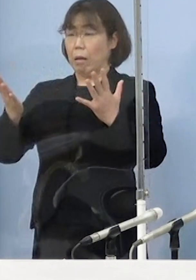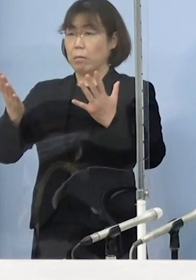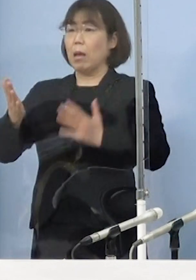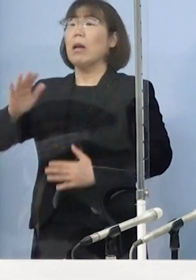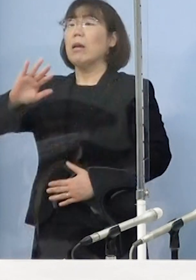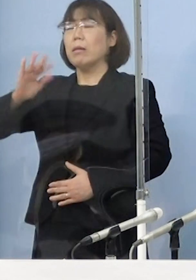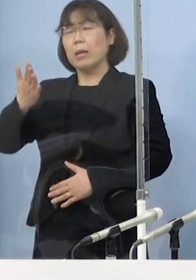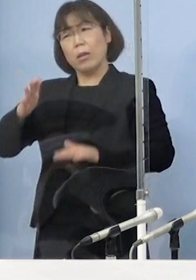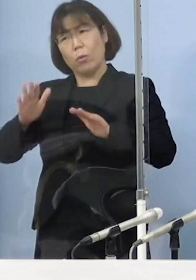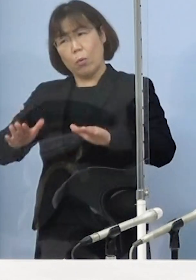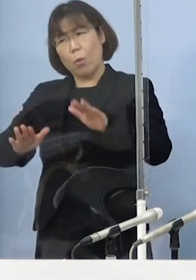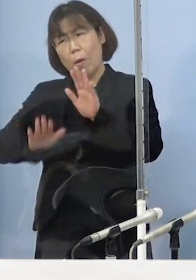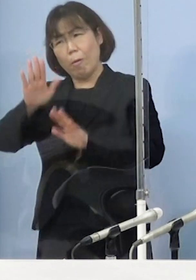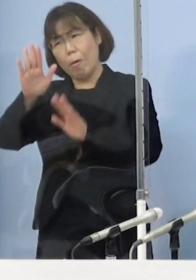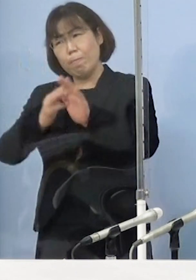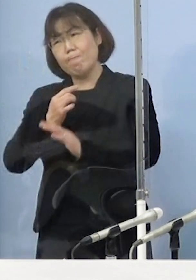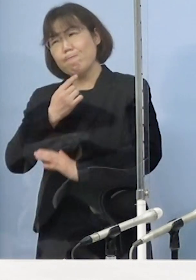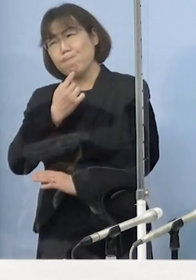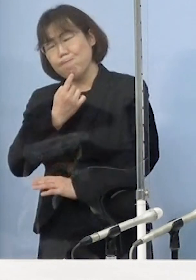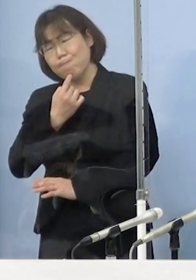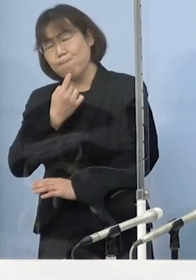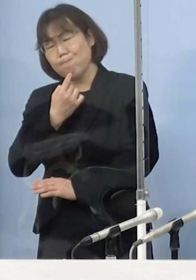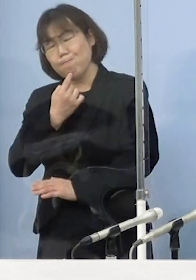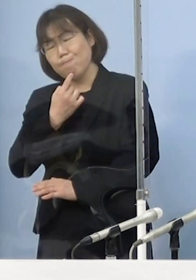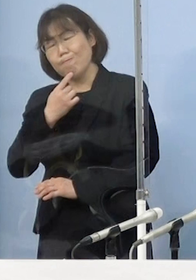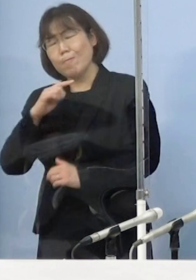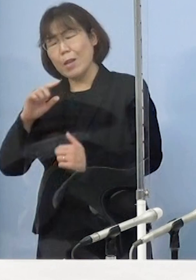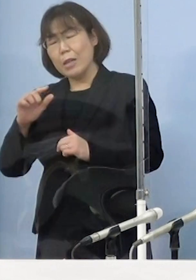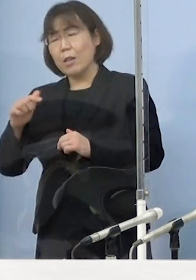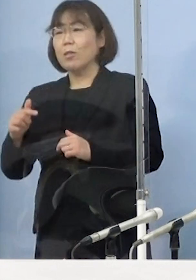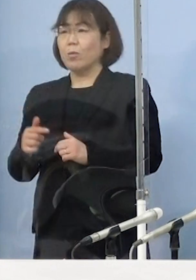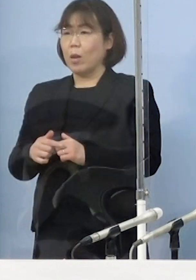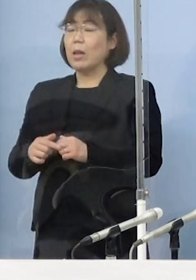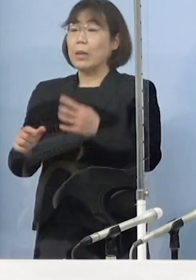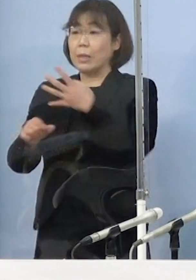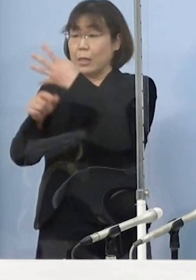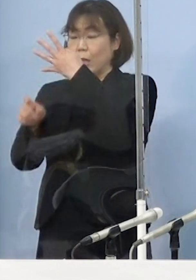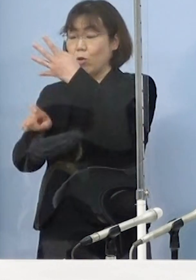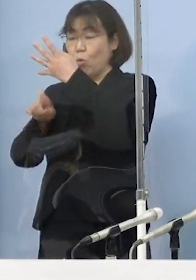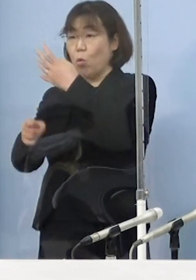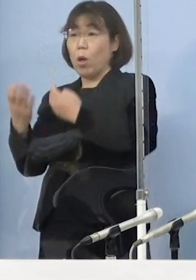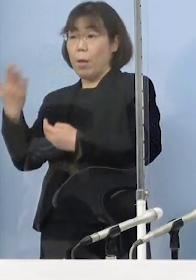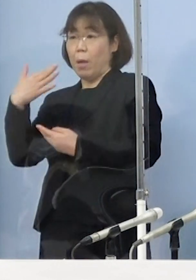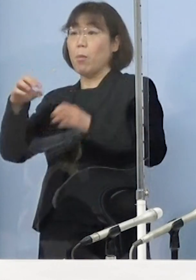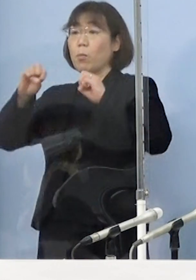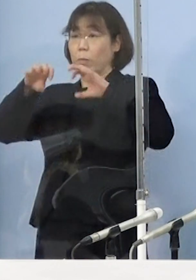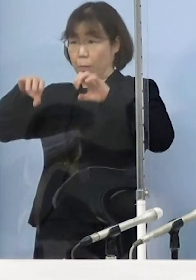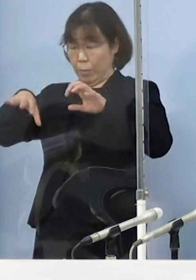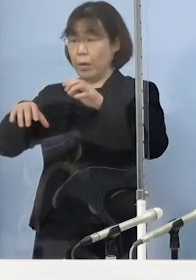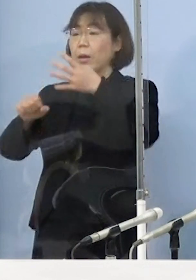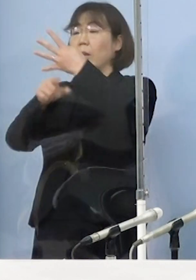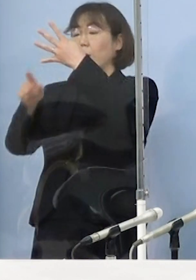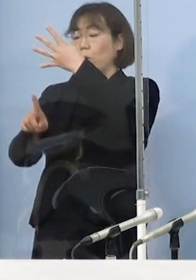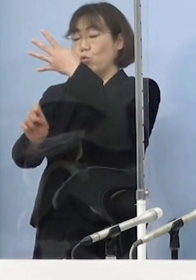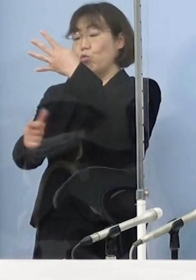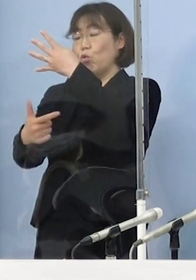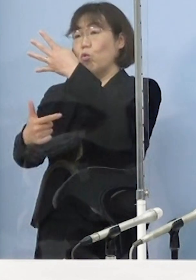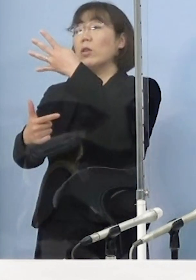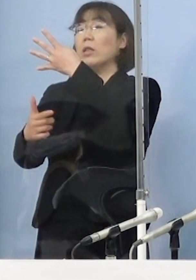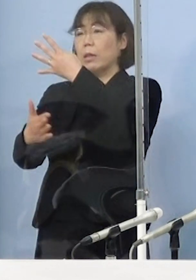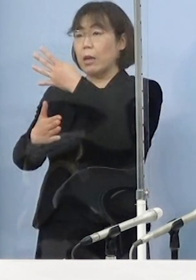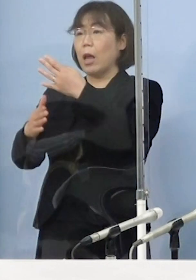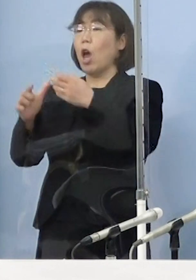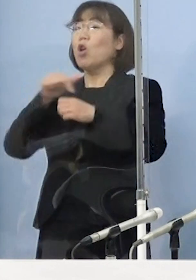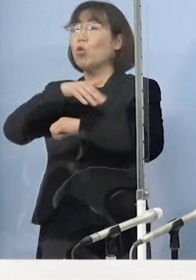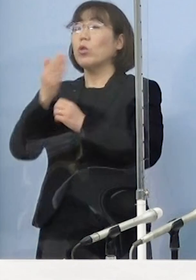今回はどうも様相がおかしいと、4月の10日予告をさせていただいて、16日から全県下